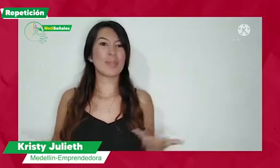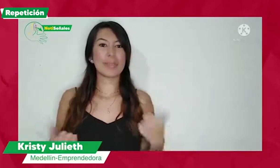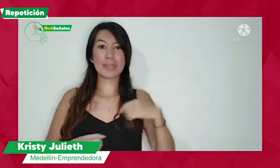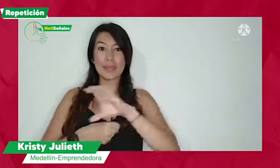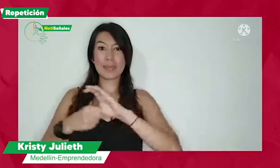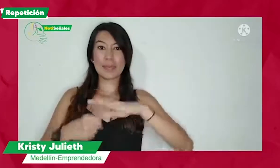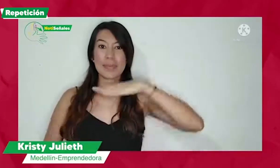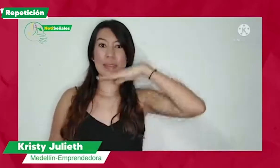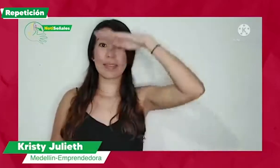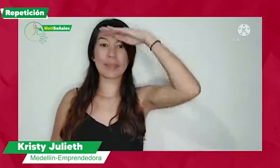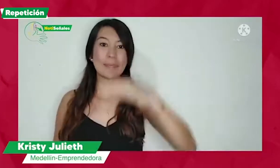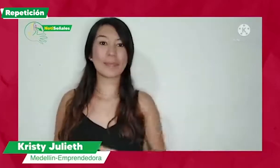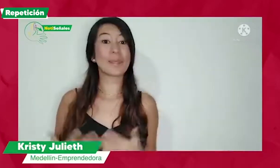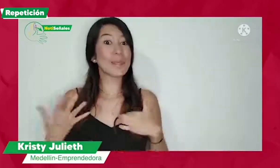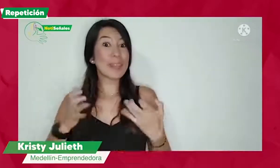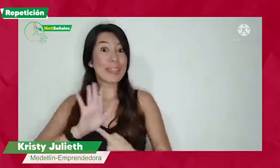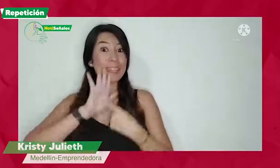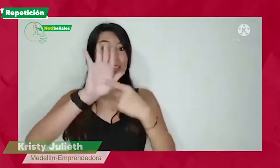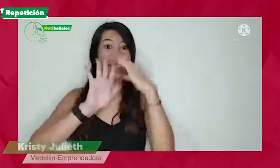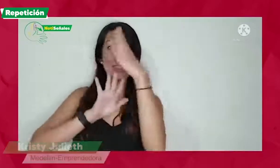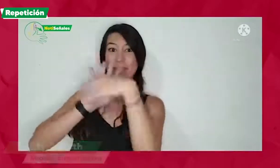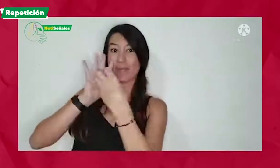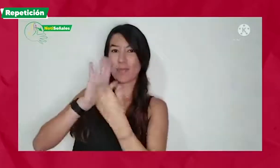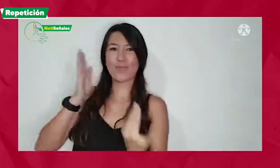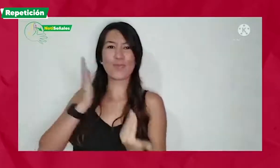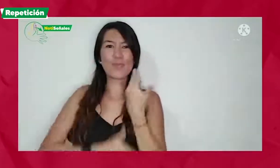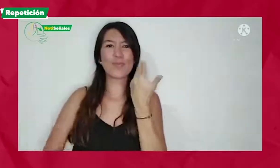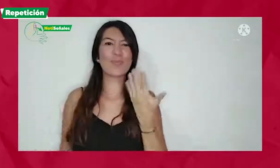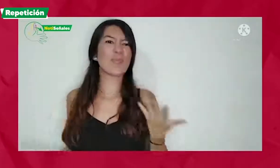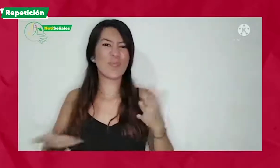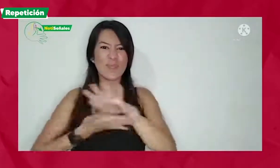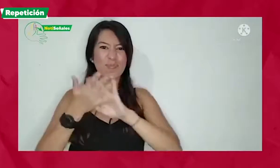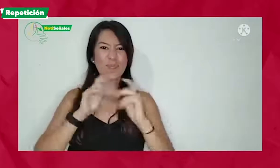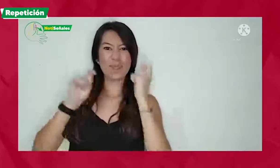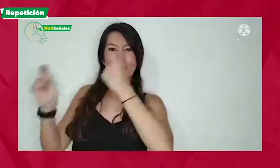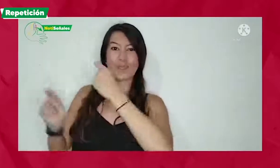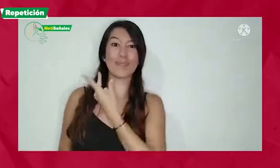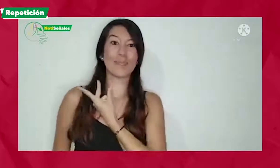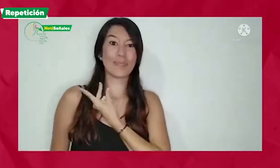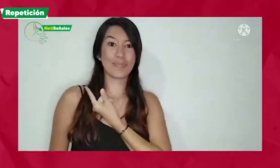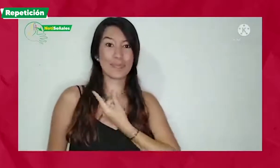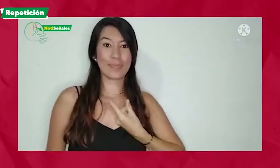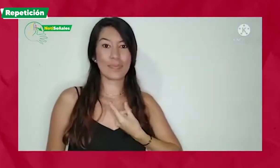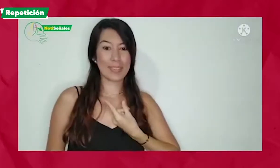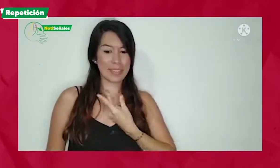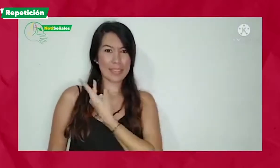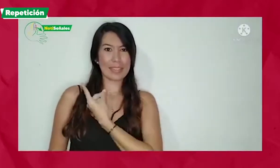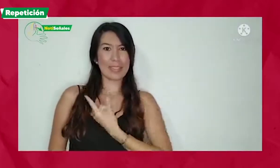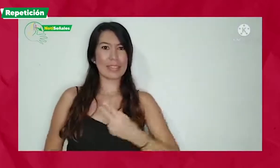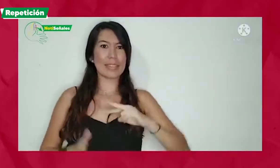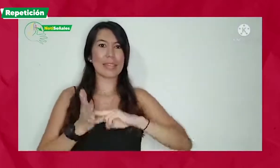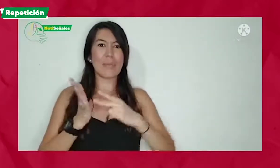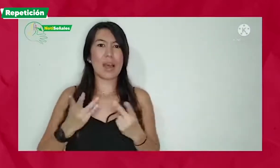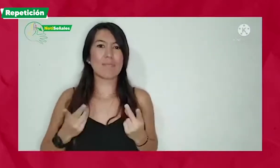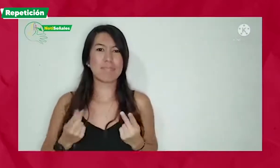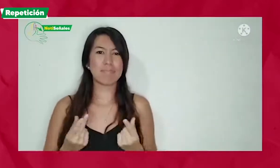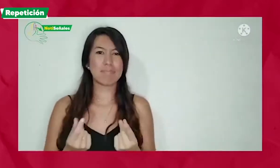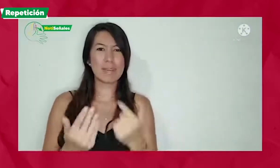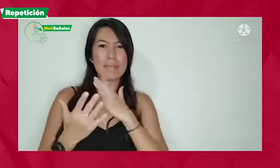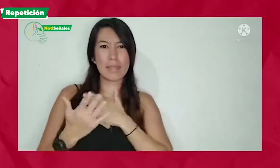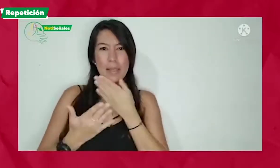vivo en la ciudad de Medellín y quiero mostrarles mi nuevo logo la seña es esta Chris accesorios ¿por qué?